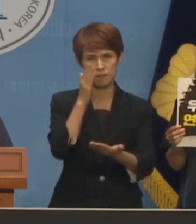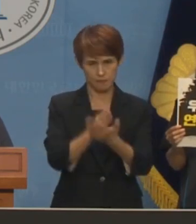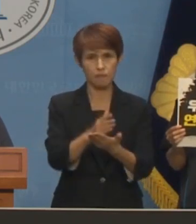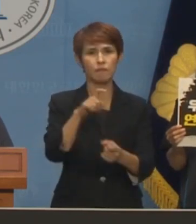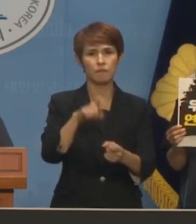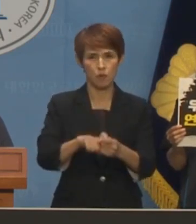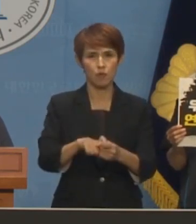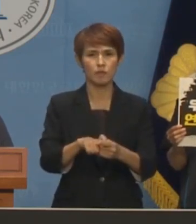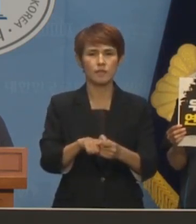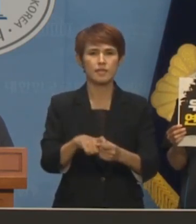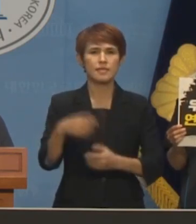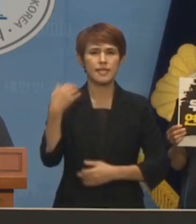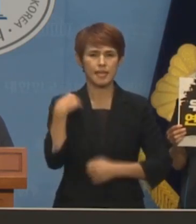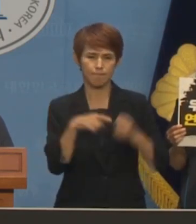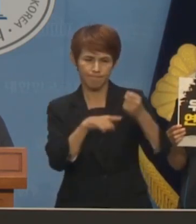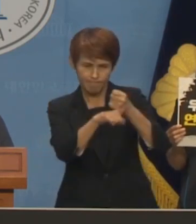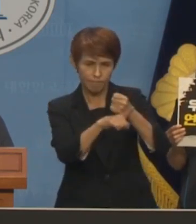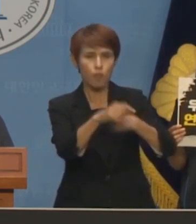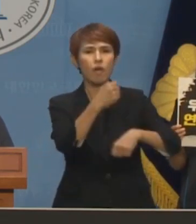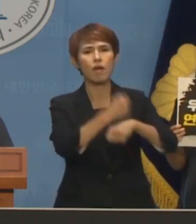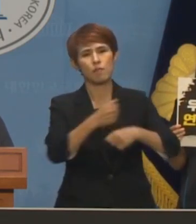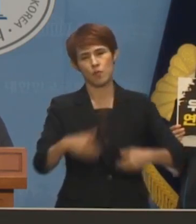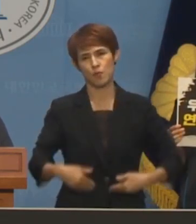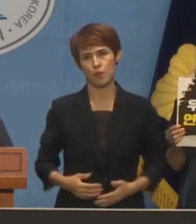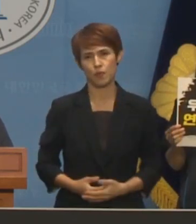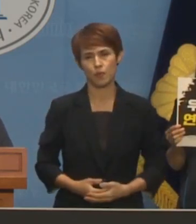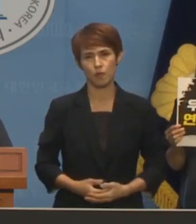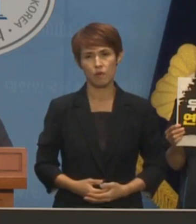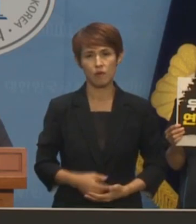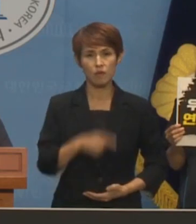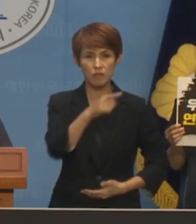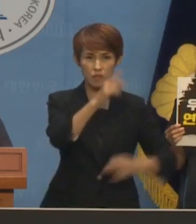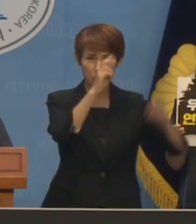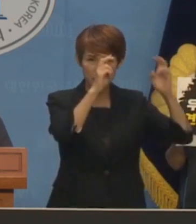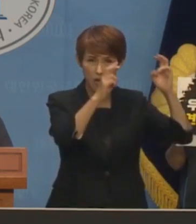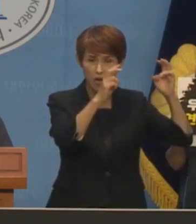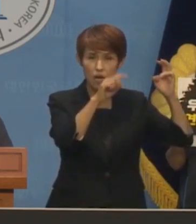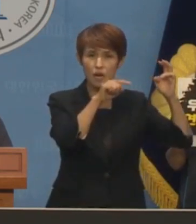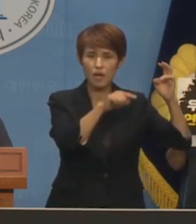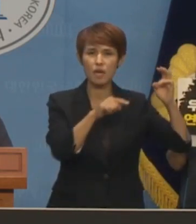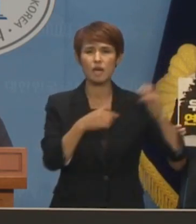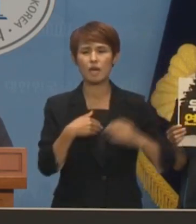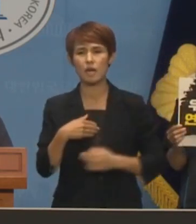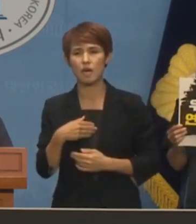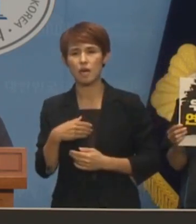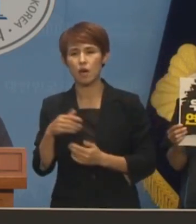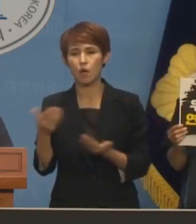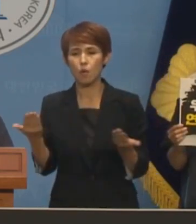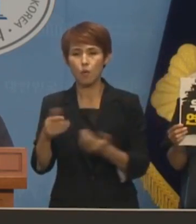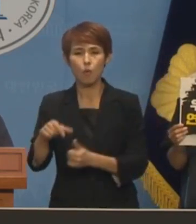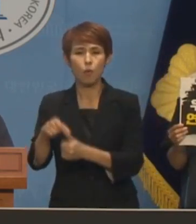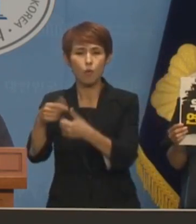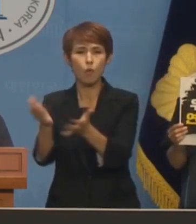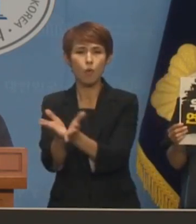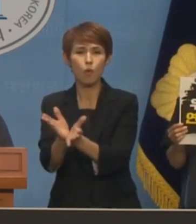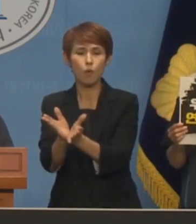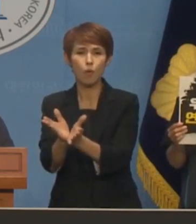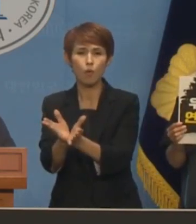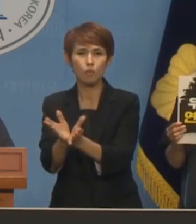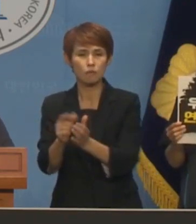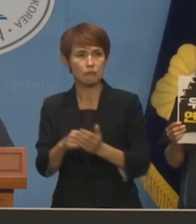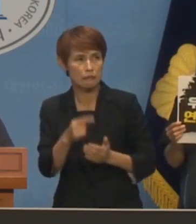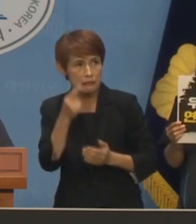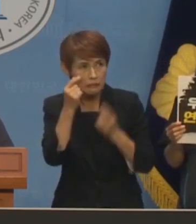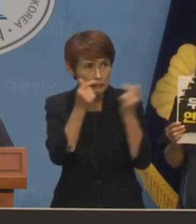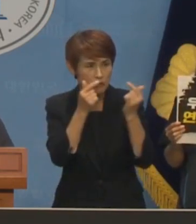엄정하게 책임을 묻기를 촉구합니다 쿠팡에 약해지고 있는 고용노동부의 무책임을 규탄합니다 시민들에게도